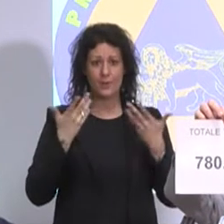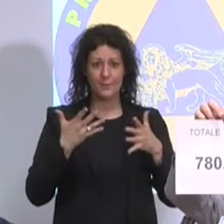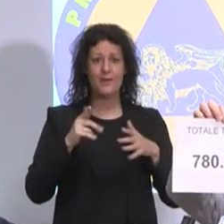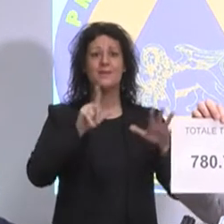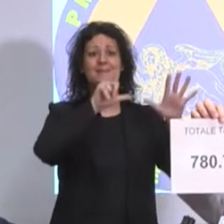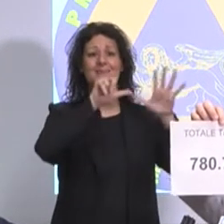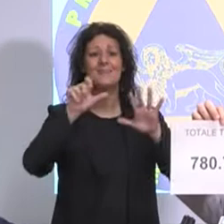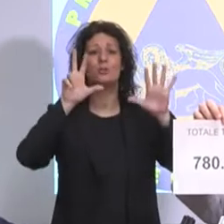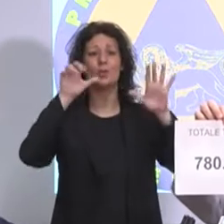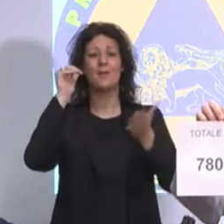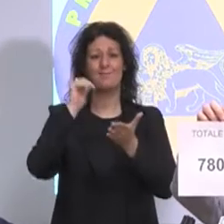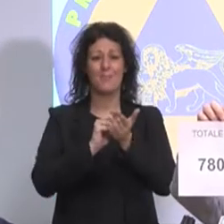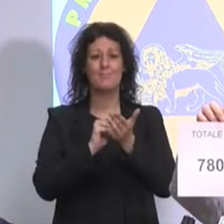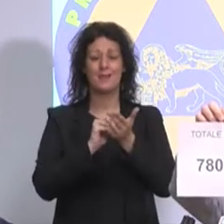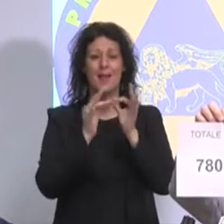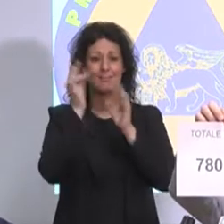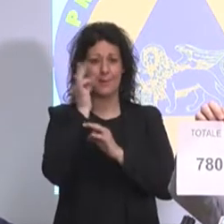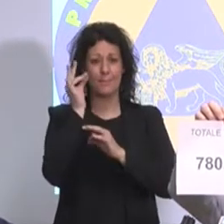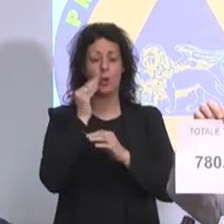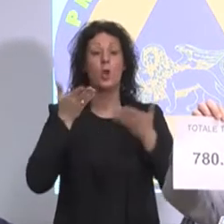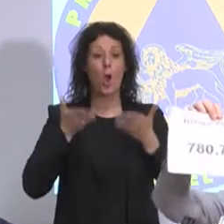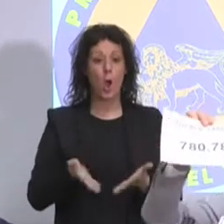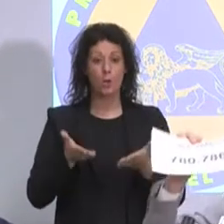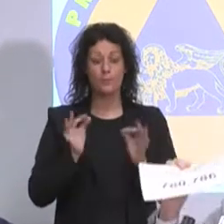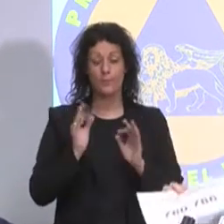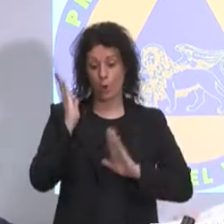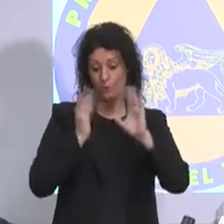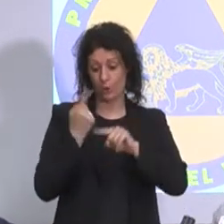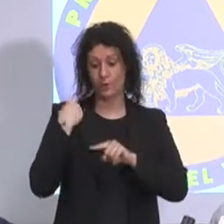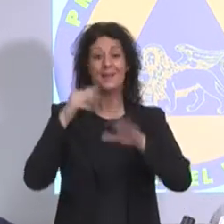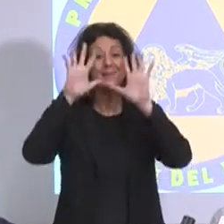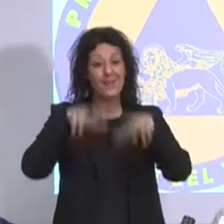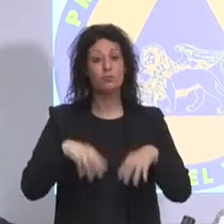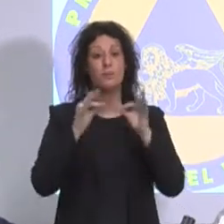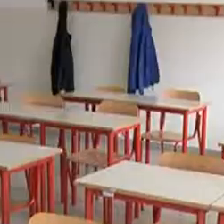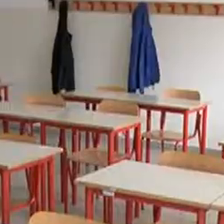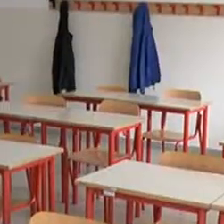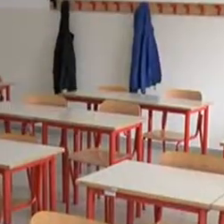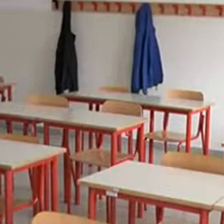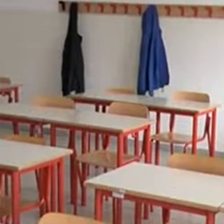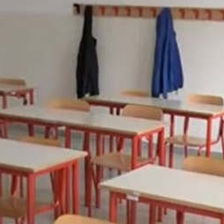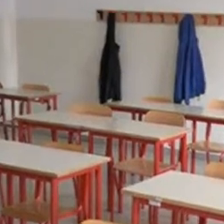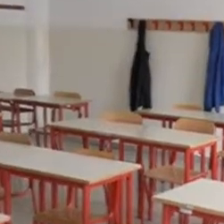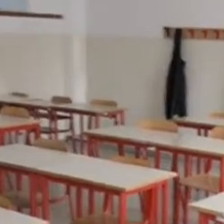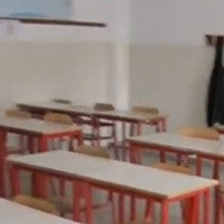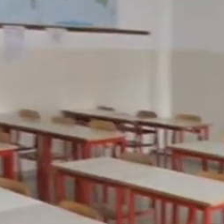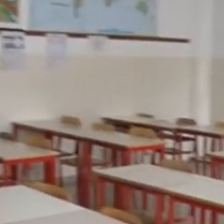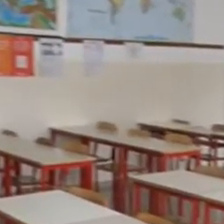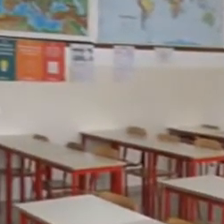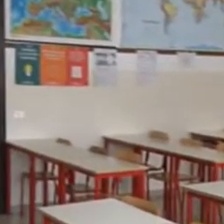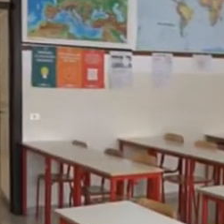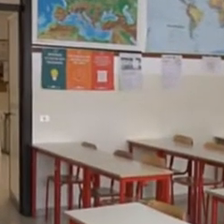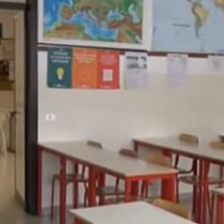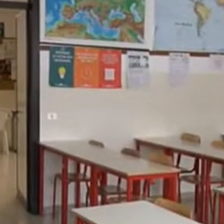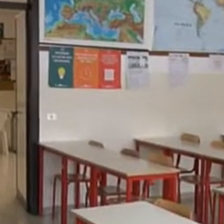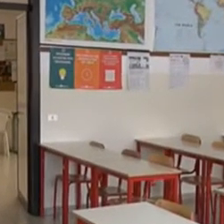780.000 tamponi, sono 8.019 anche oggi in più. Ma dire che noi facciamo 2.000 tamponi in meno. Intanto restano ancora delle partite aperte,